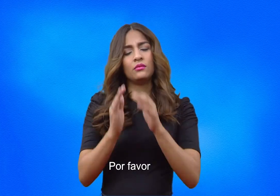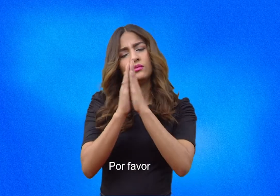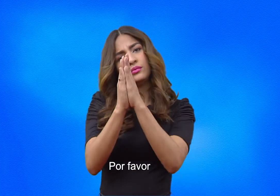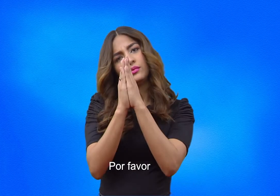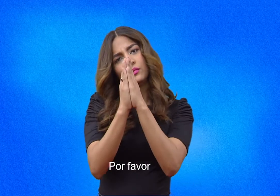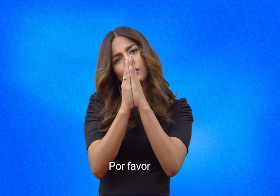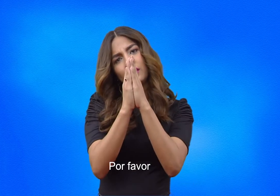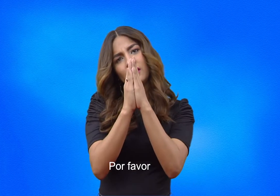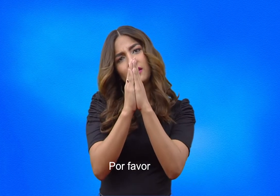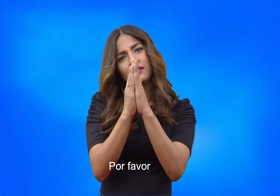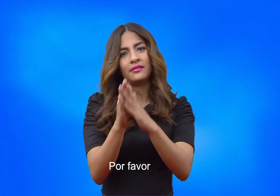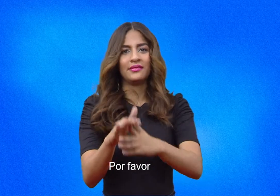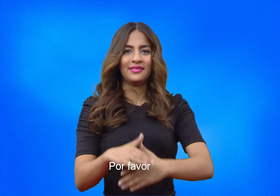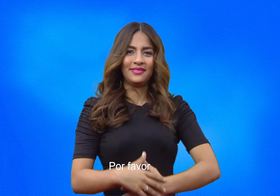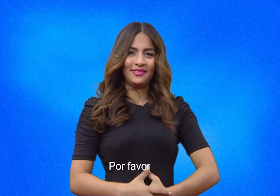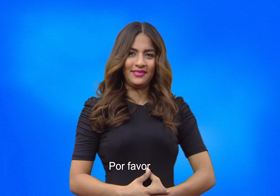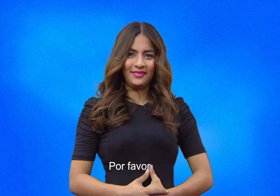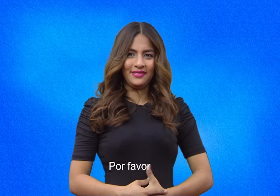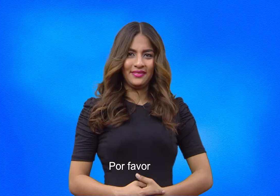Por favor.